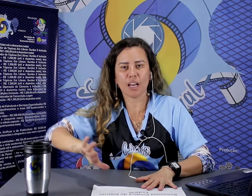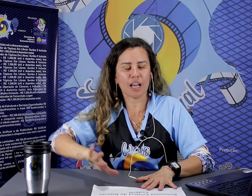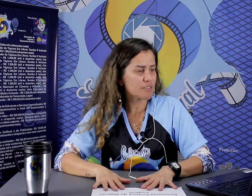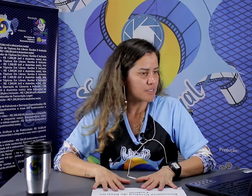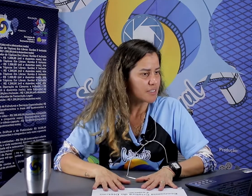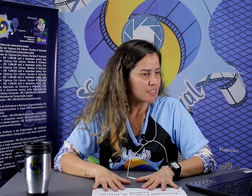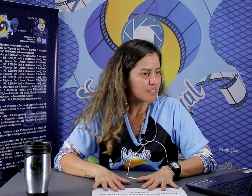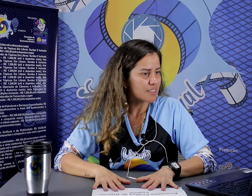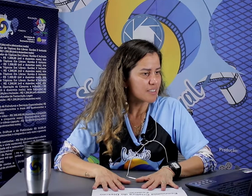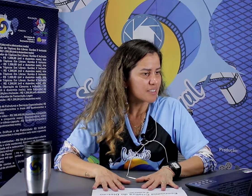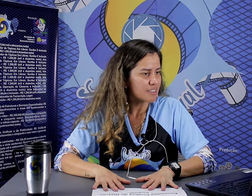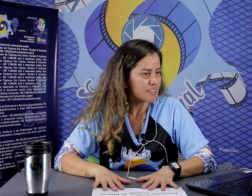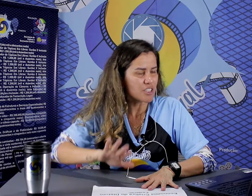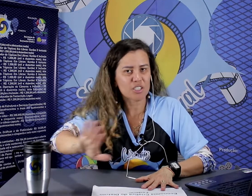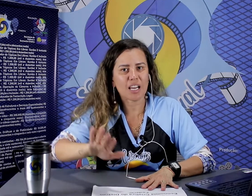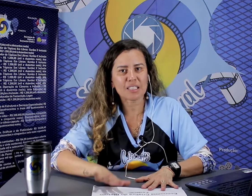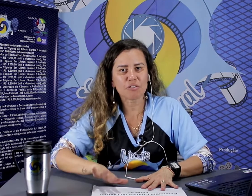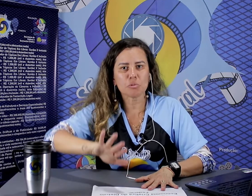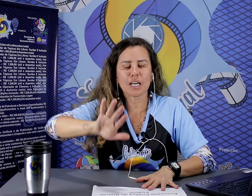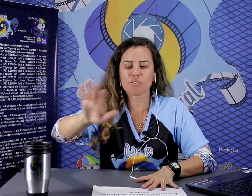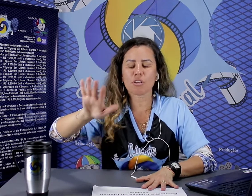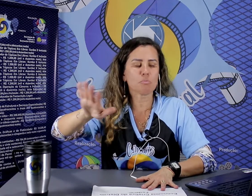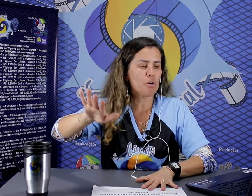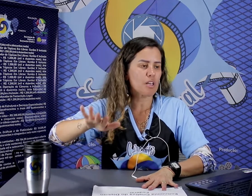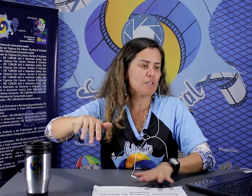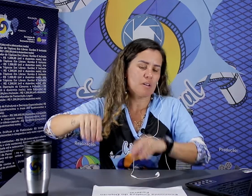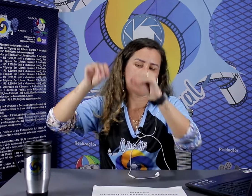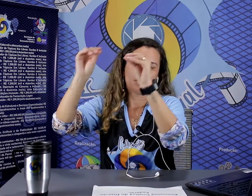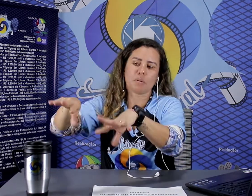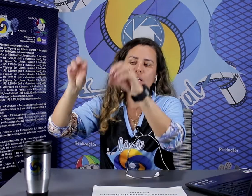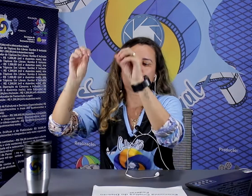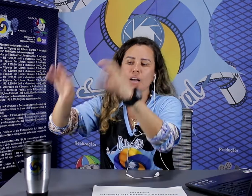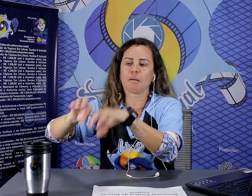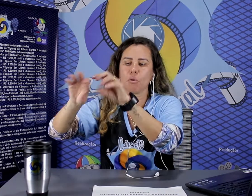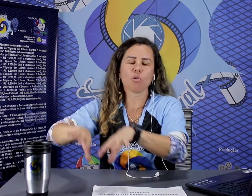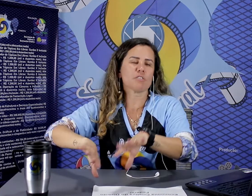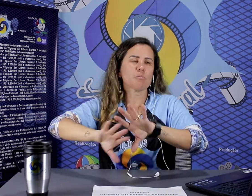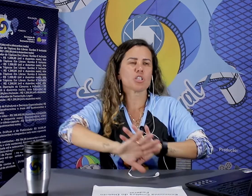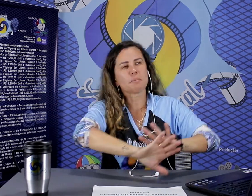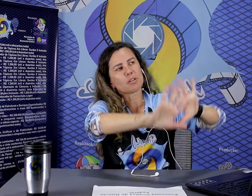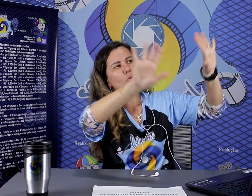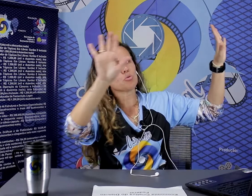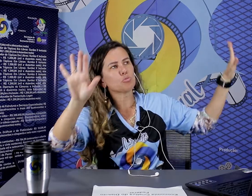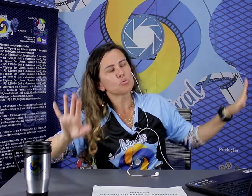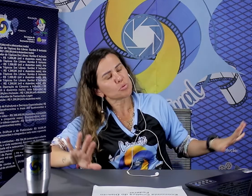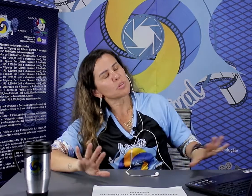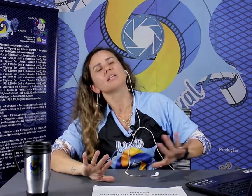lado. Deixa de lado. Vamos mudar isso aqui um pouquinho, para dar um cala-boca, e vamos dizer para todo mundo que a